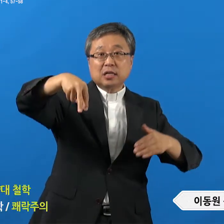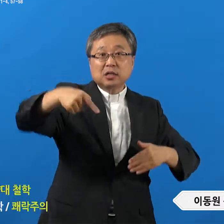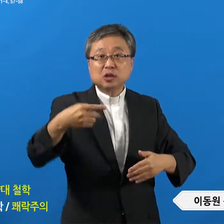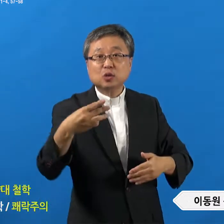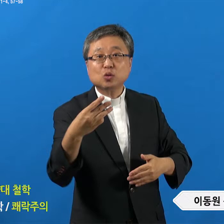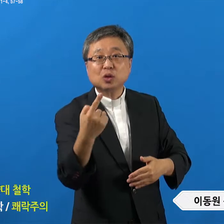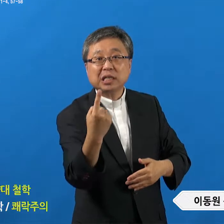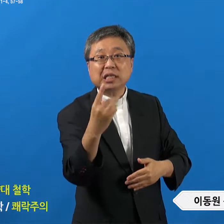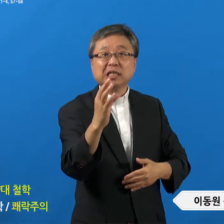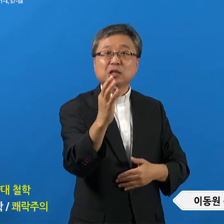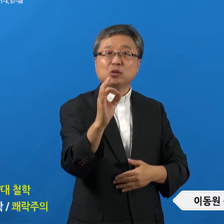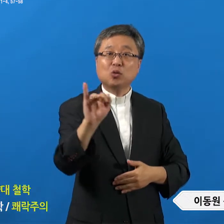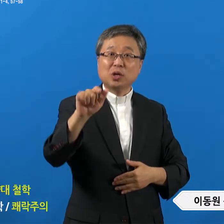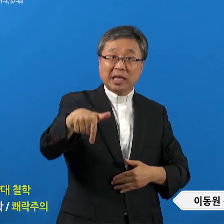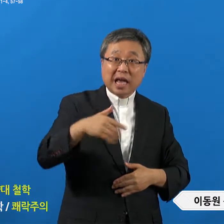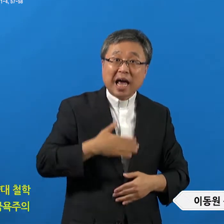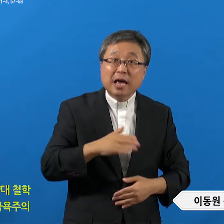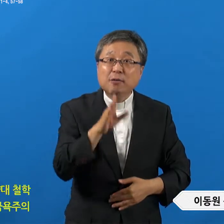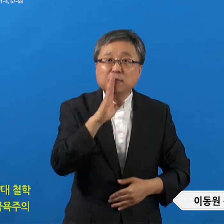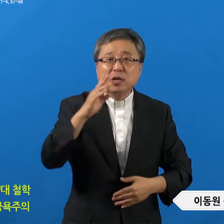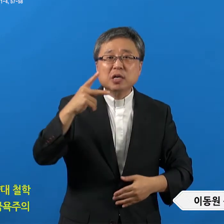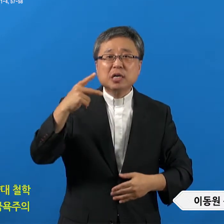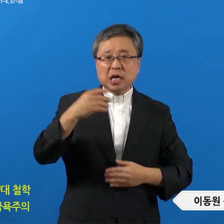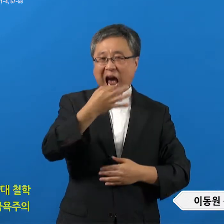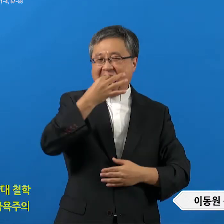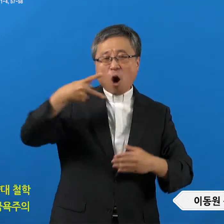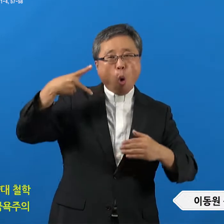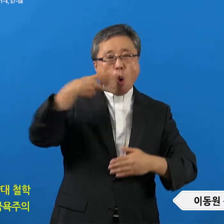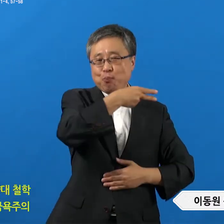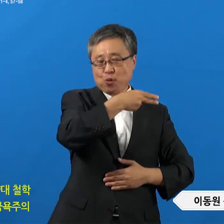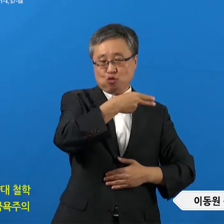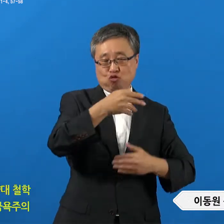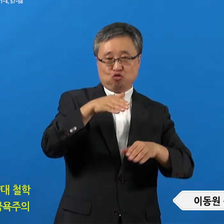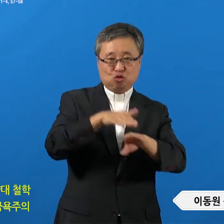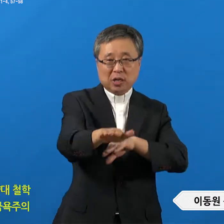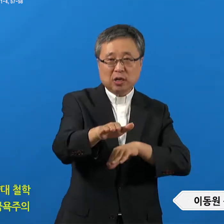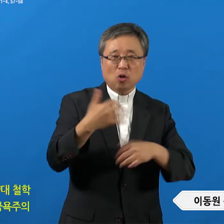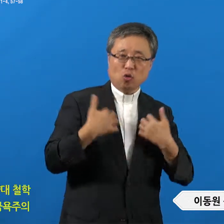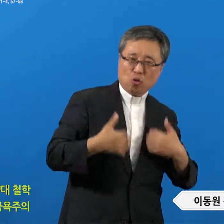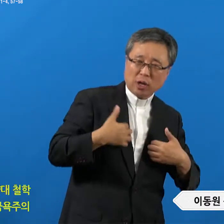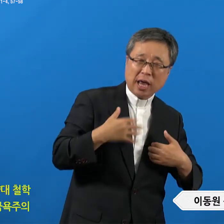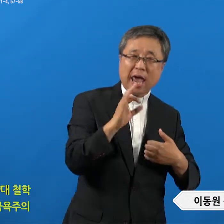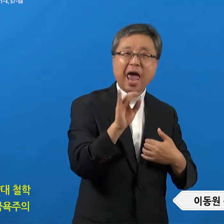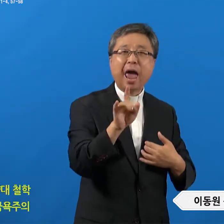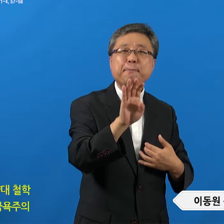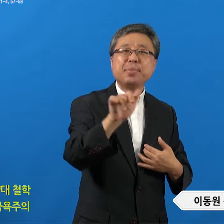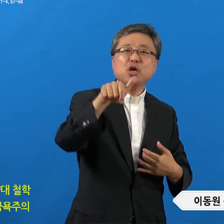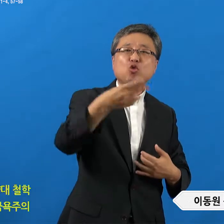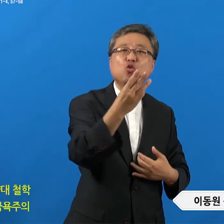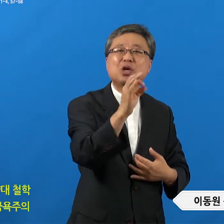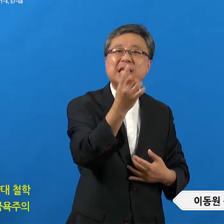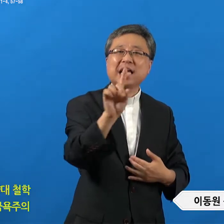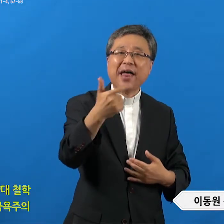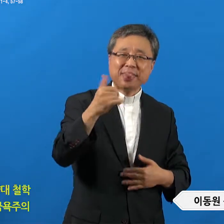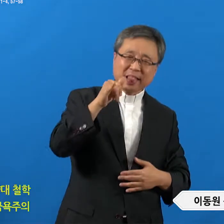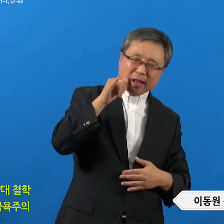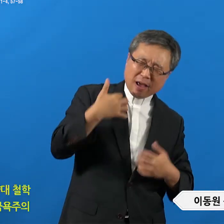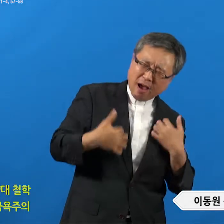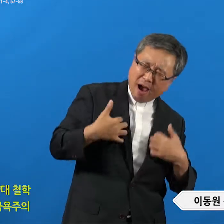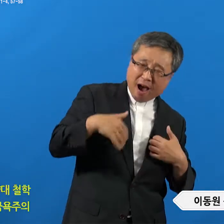스토익이라고 불렀어요. 스토익, 금욕주의라고 부르는 것입니다. 쾌락주의, 에피큐리안 철학자들은